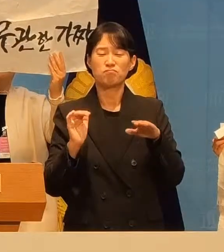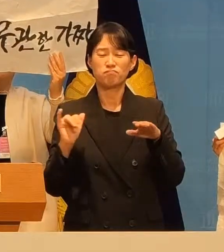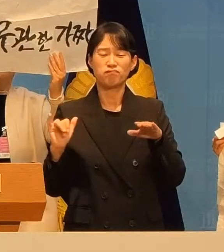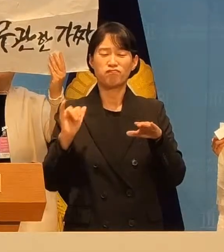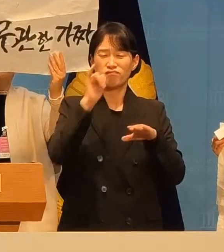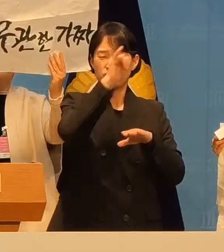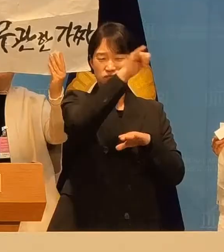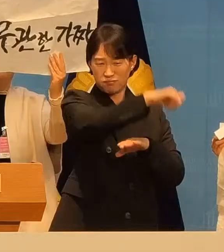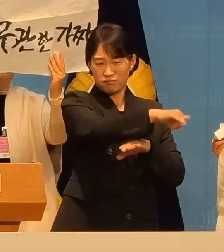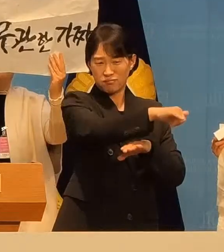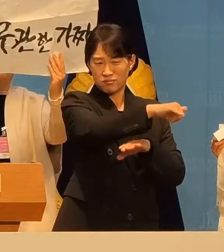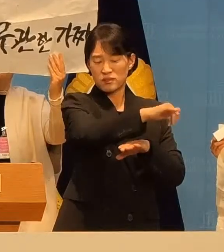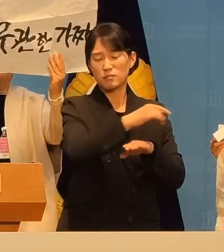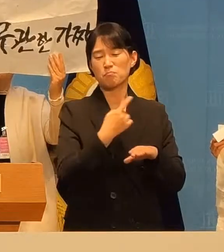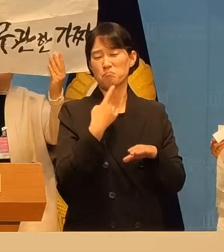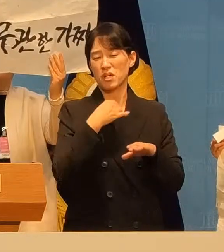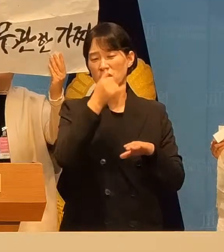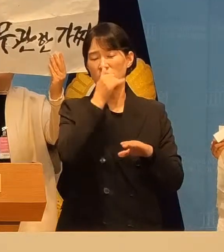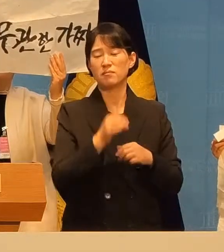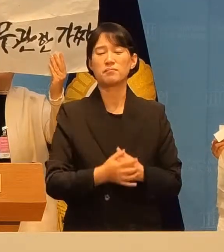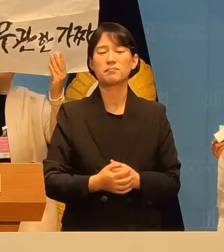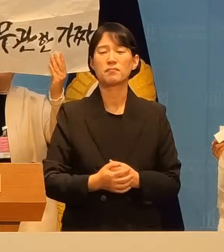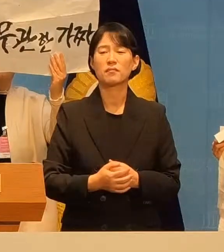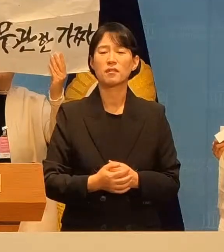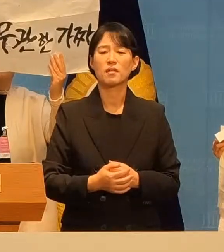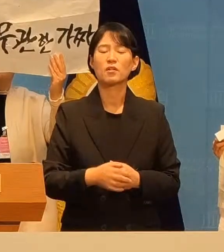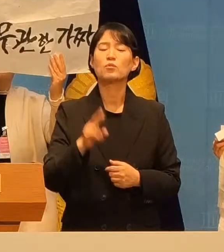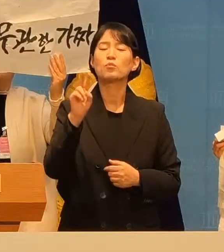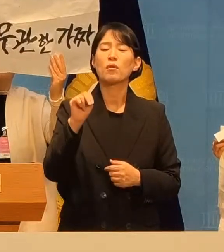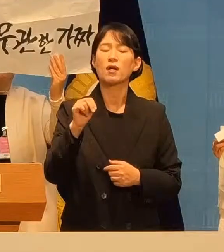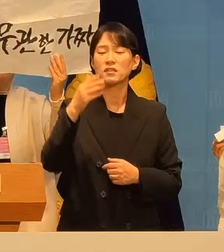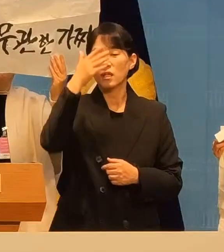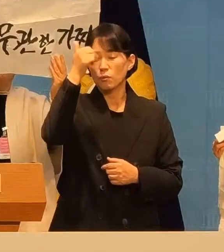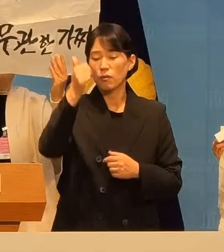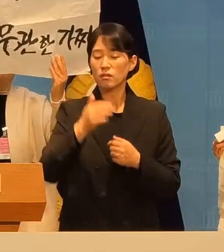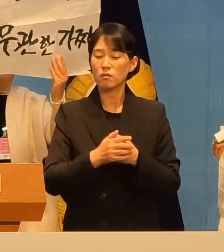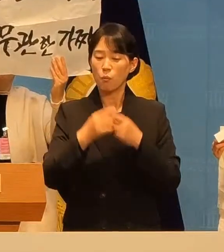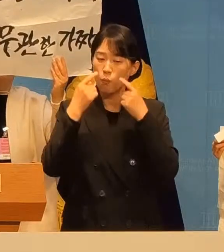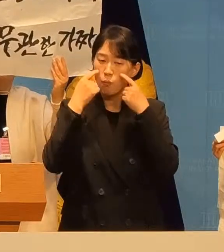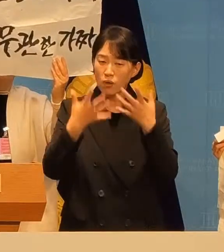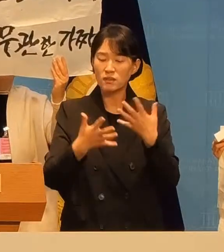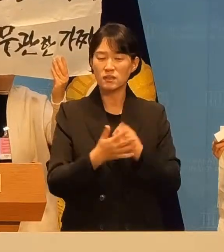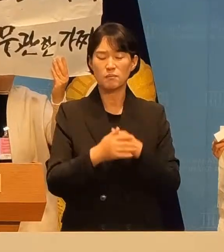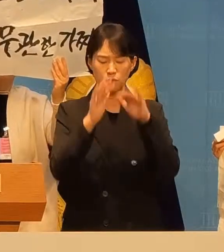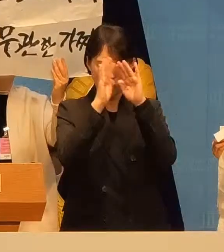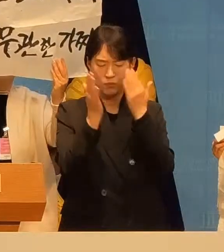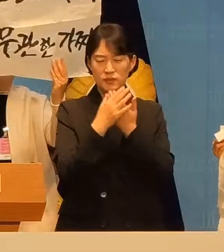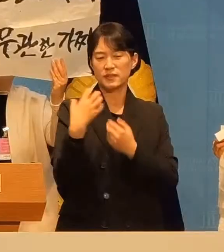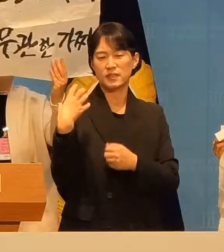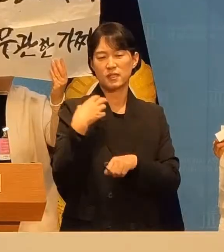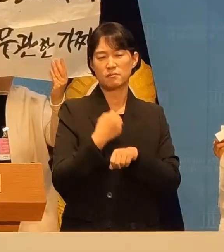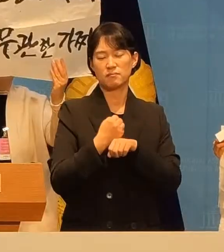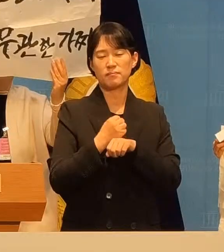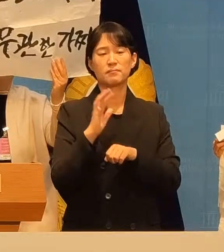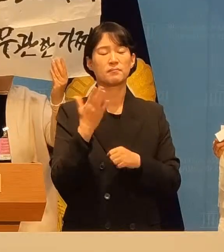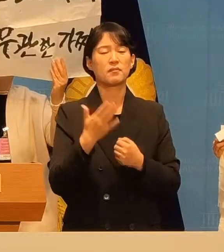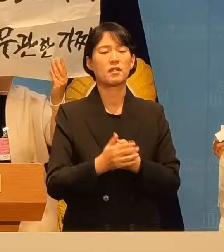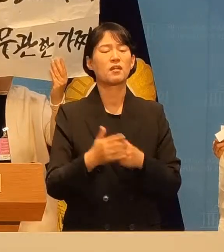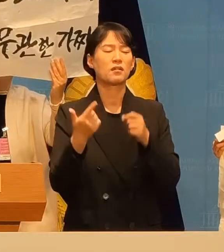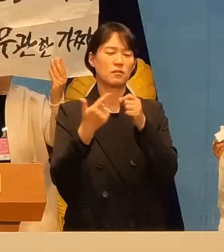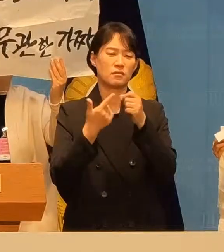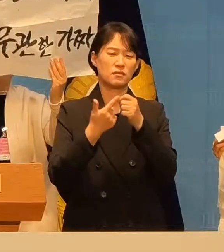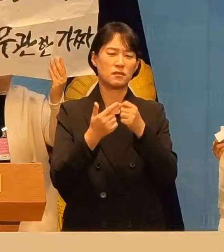북으로까지 명백한 적대 행위가 이루어진 것이다. 그렇다면 유엔 사령관은 이에 대한 명백한 모든 책임을 져야 한다.